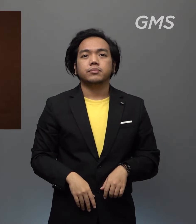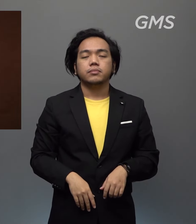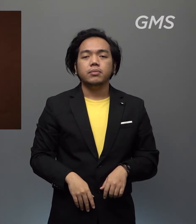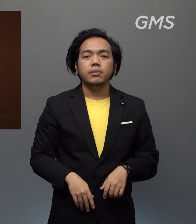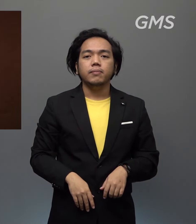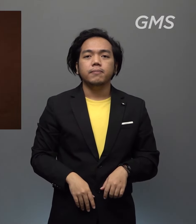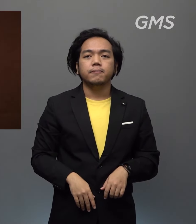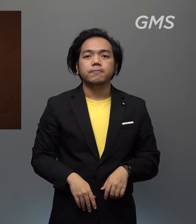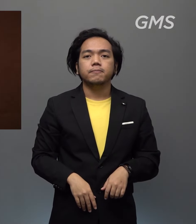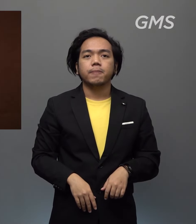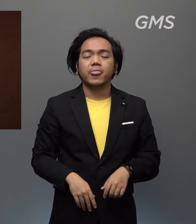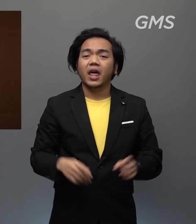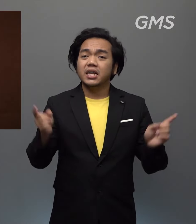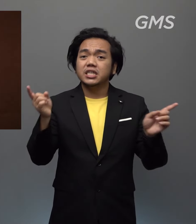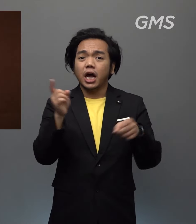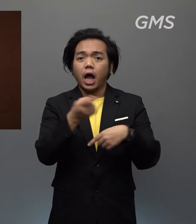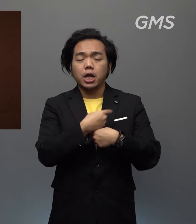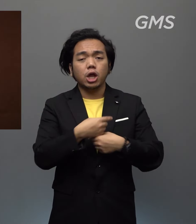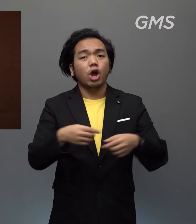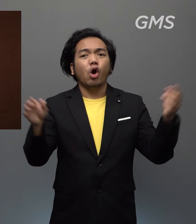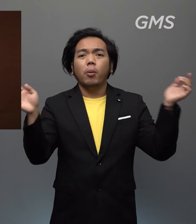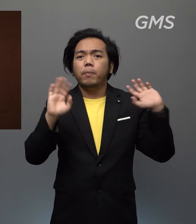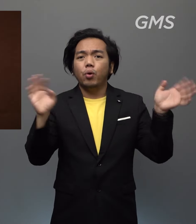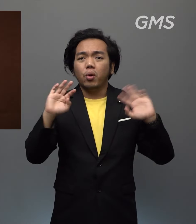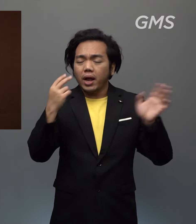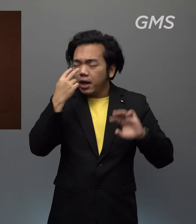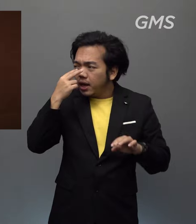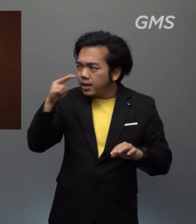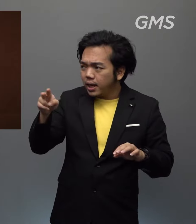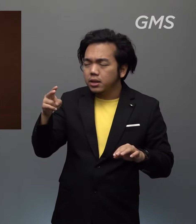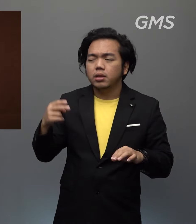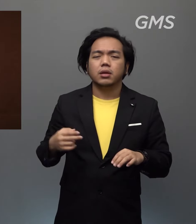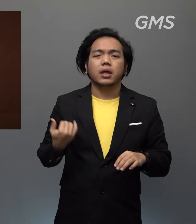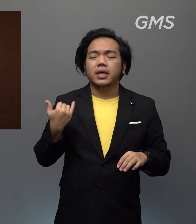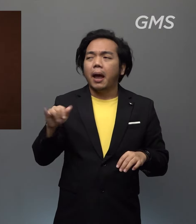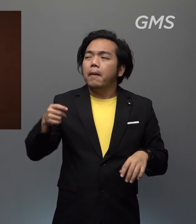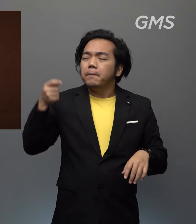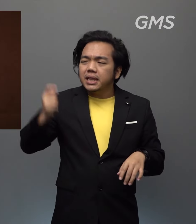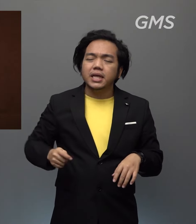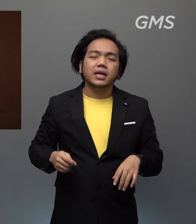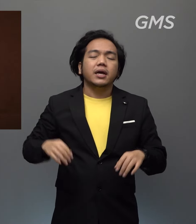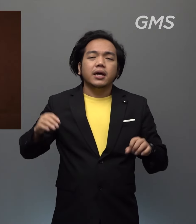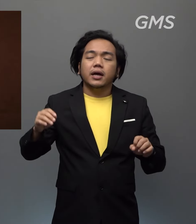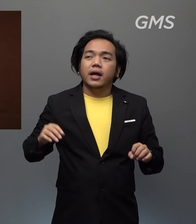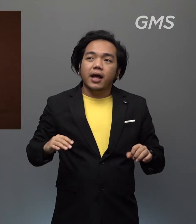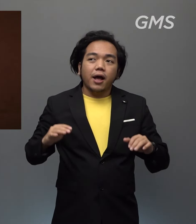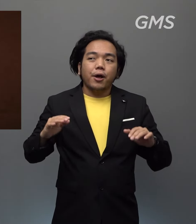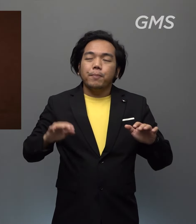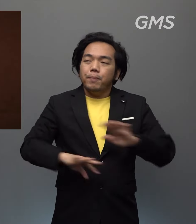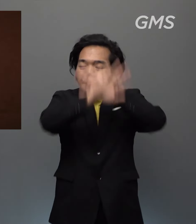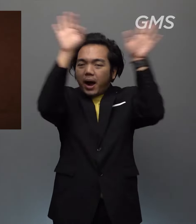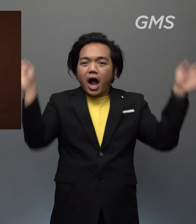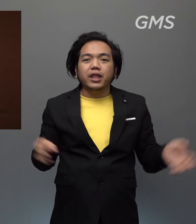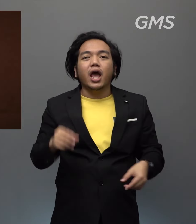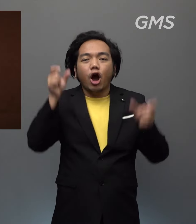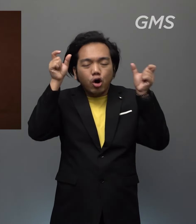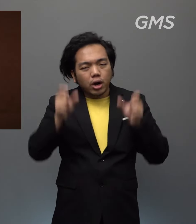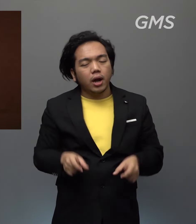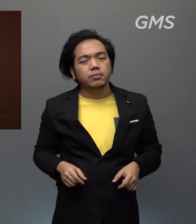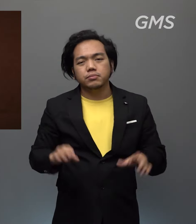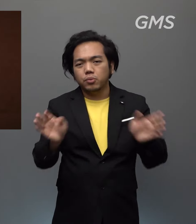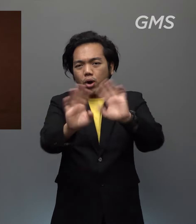bermunculan. Jadi bukan melihat yang penting rame-rame 32 ribu orang, bukan. Atau sebaliknya, bukan melihat